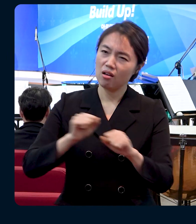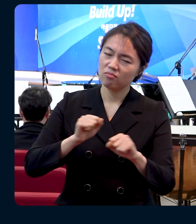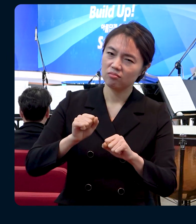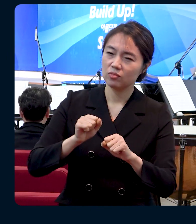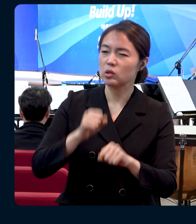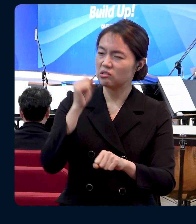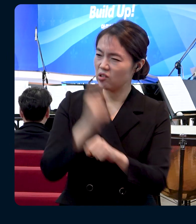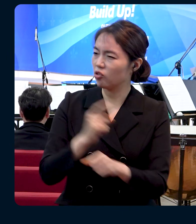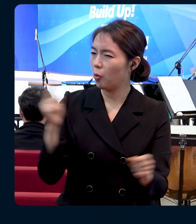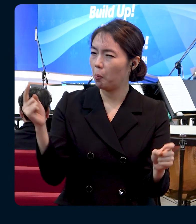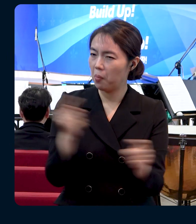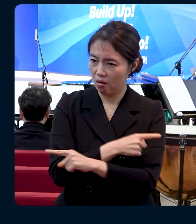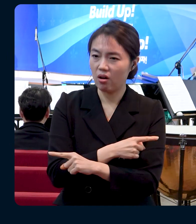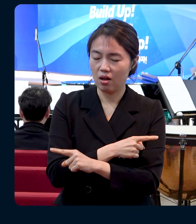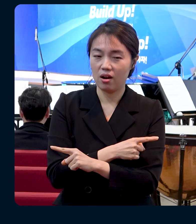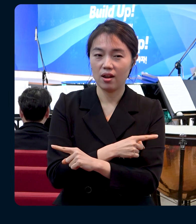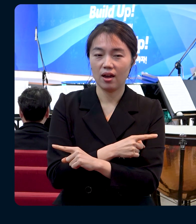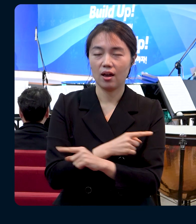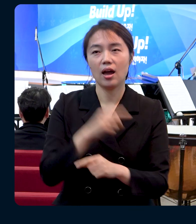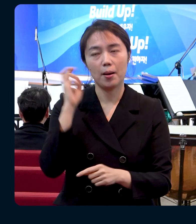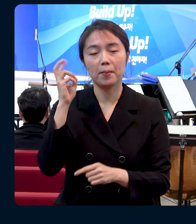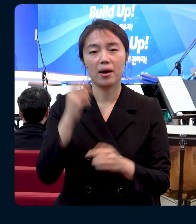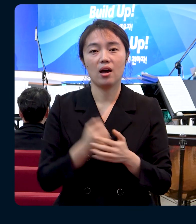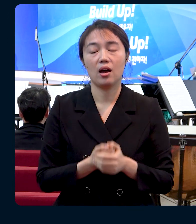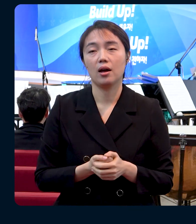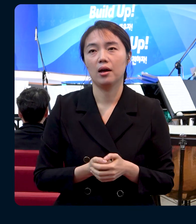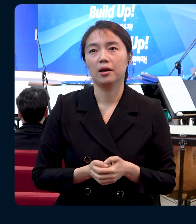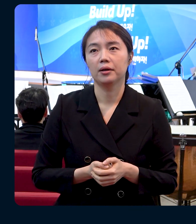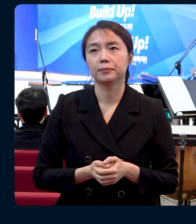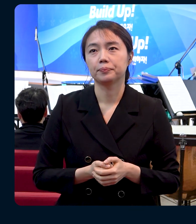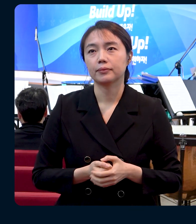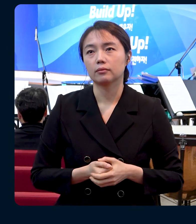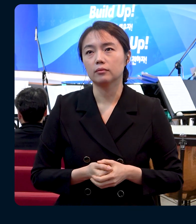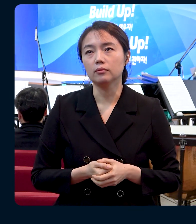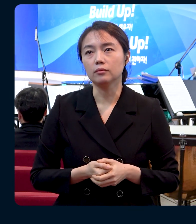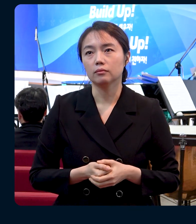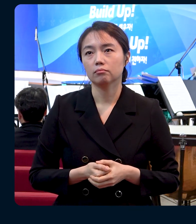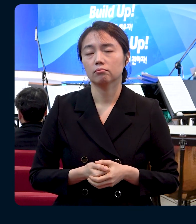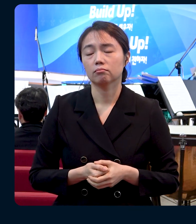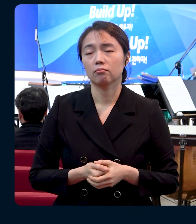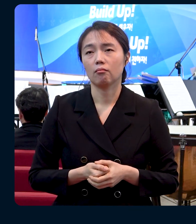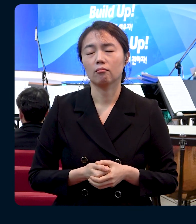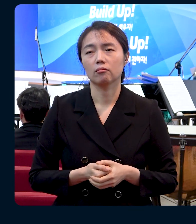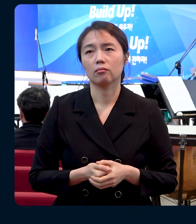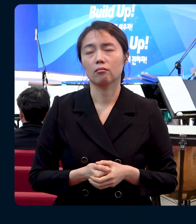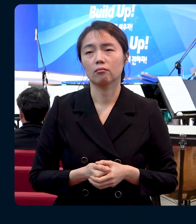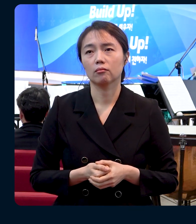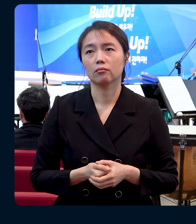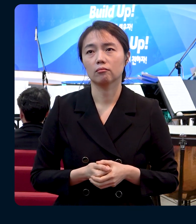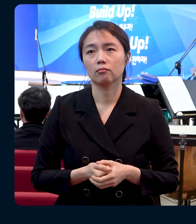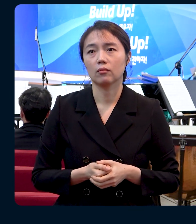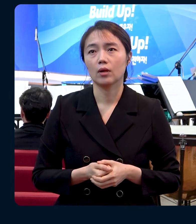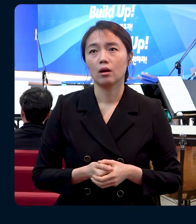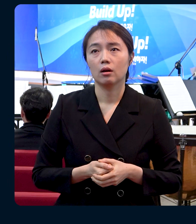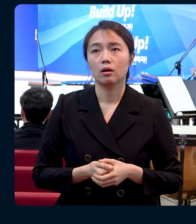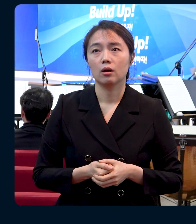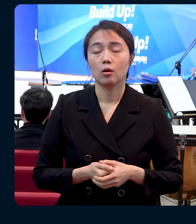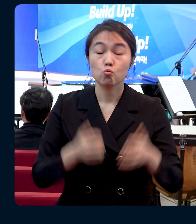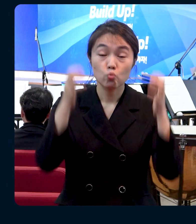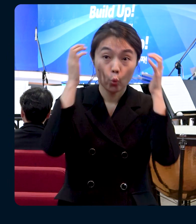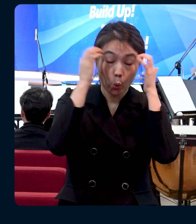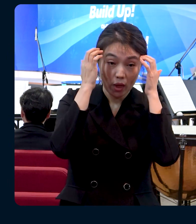가운데 죽어갈 수밖에 없는 것, 이게 맞는 것이죠. 그럴 수밖에 없는 것이죠. 왜냐하면요, 여러분,